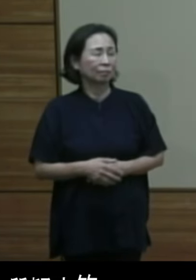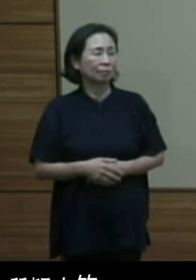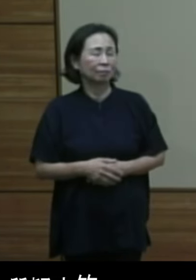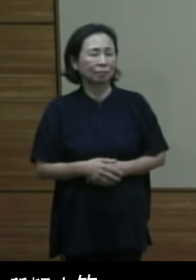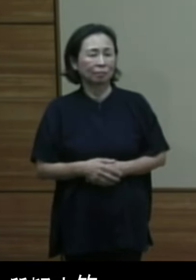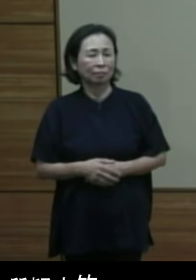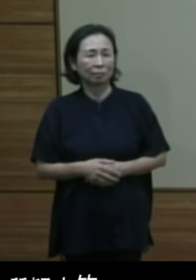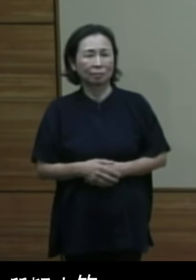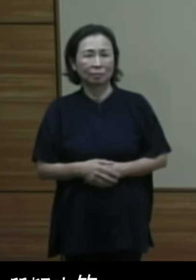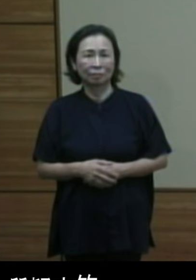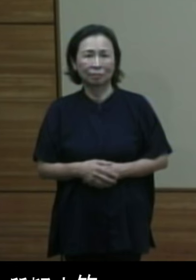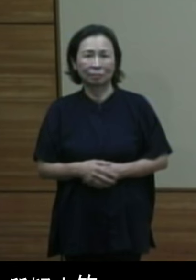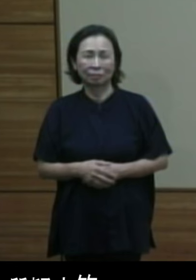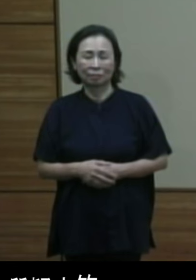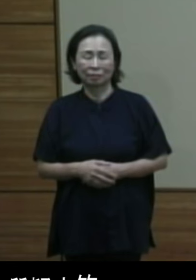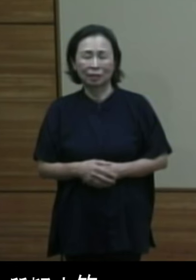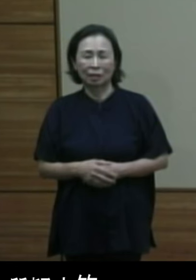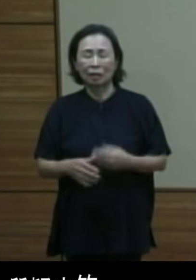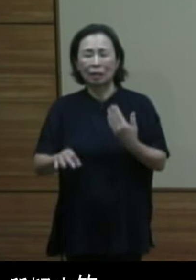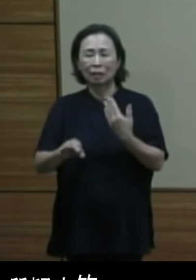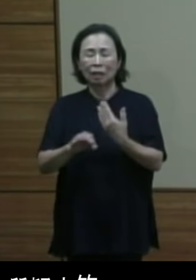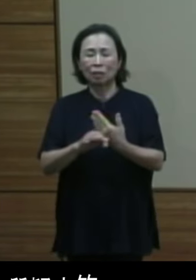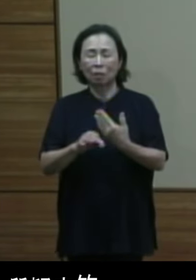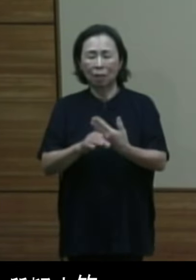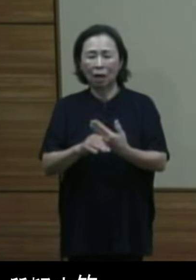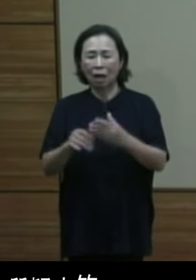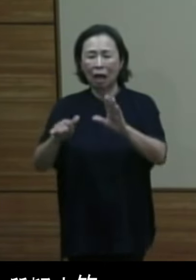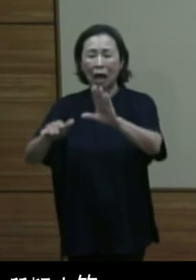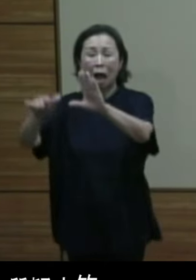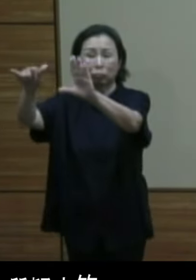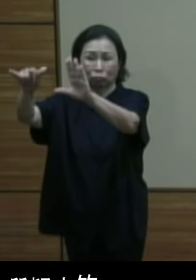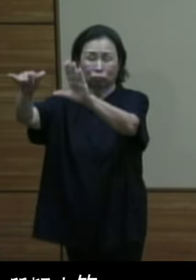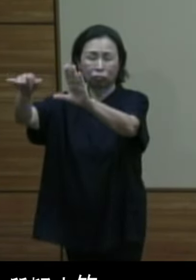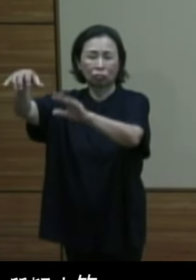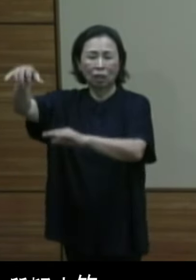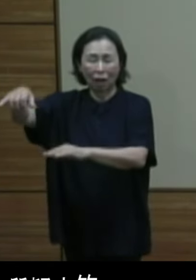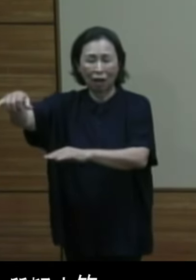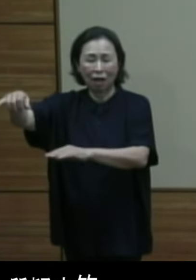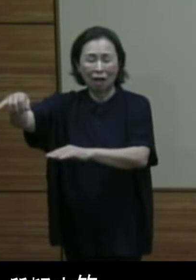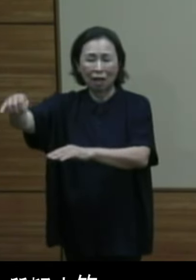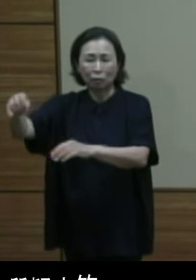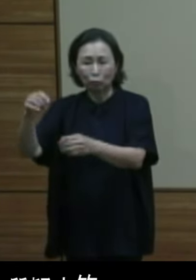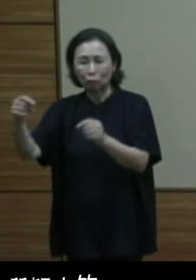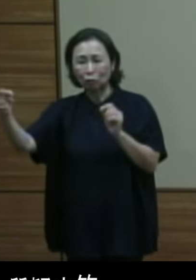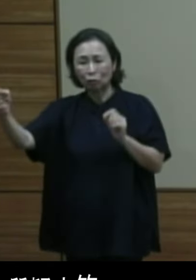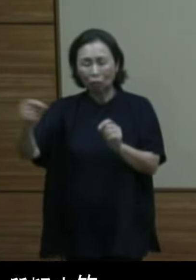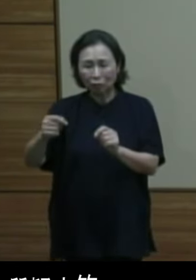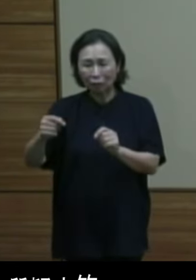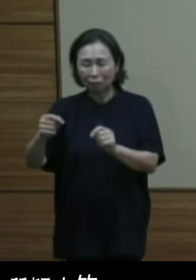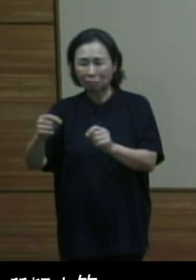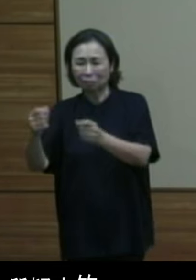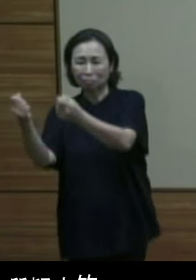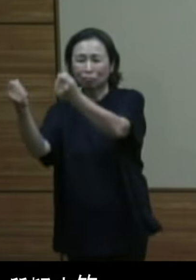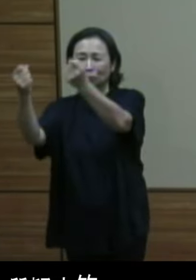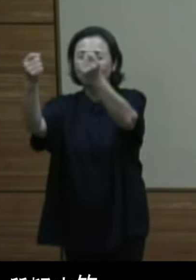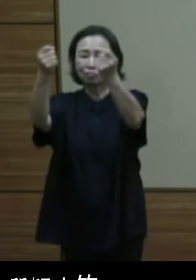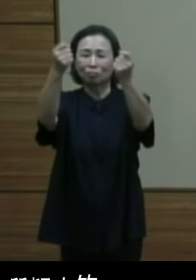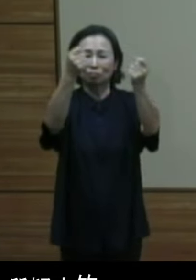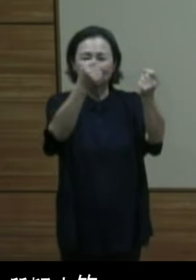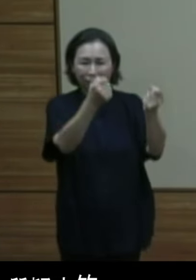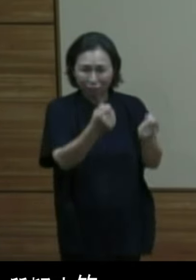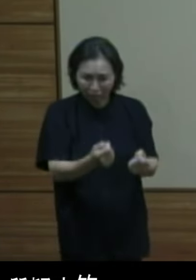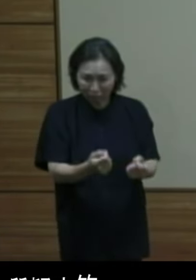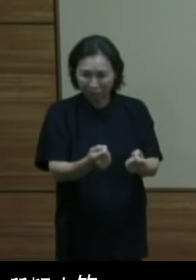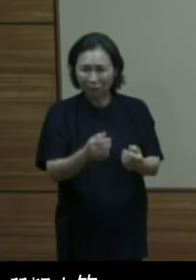とっても関空から直接ですね、空飛ぶ車で観光地に、和歌山県内の観光地に来ていただ